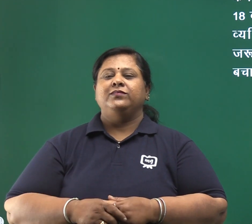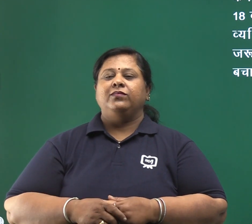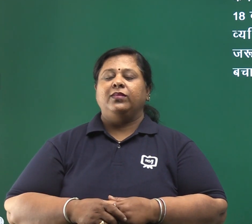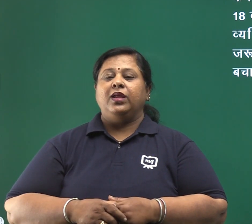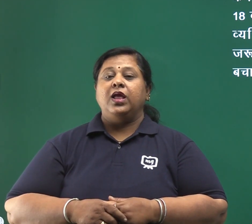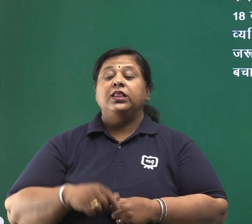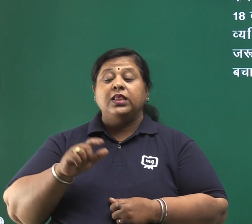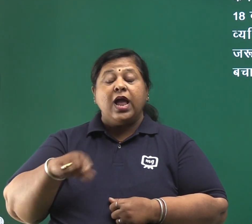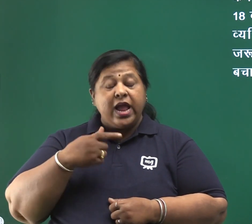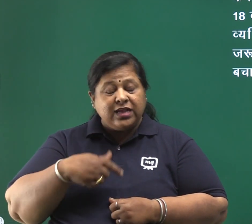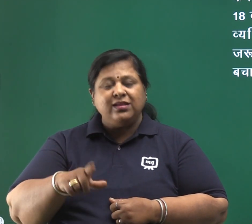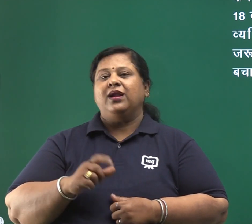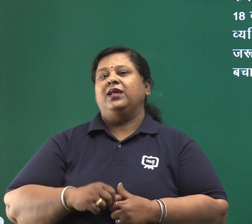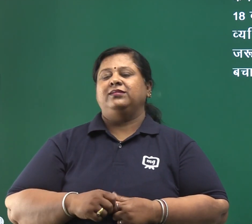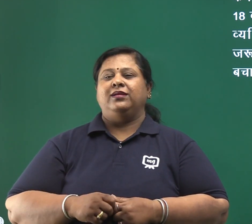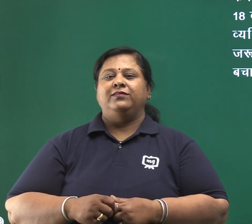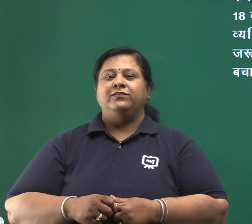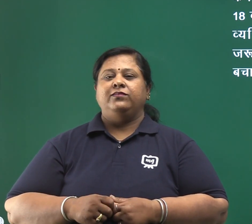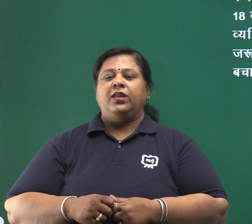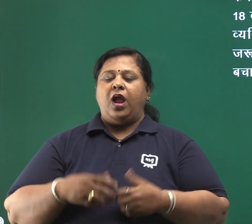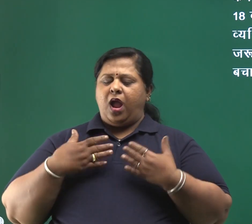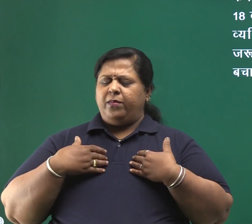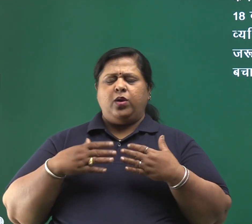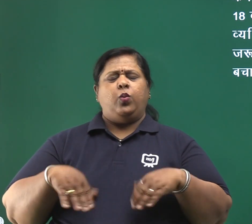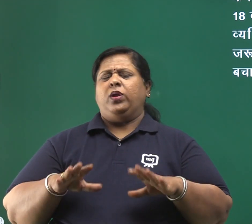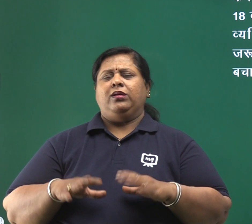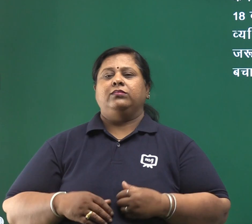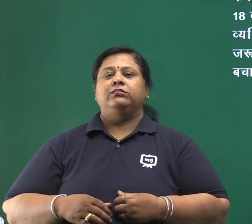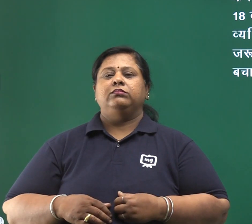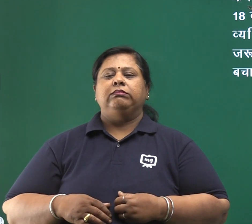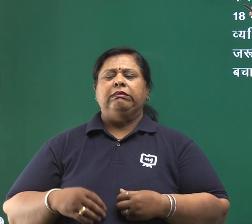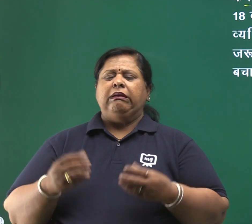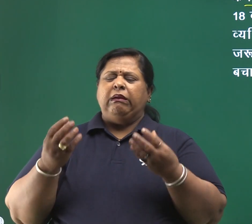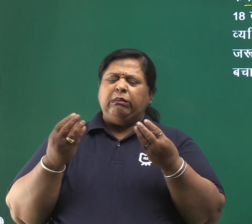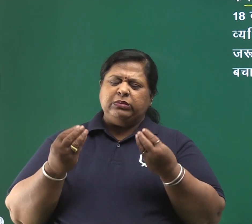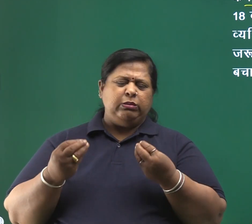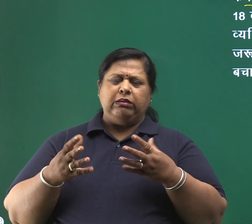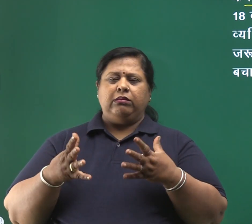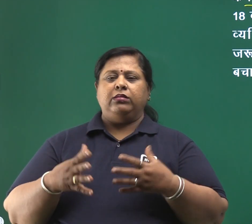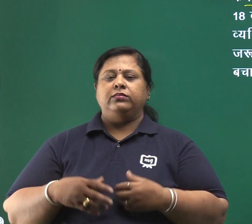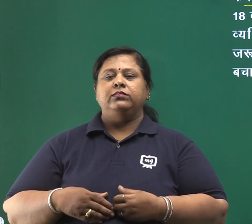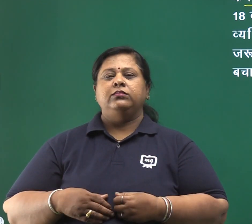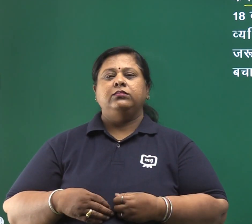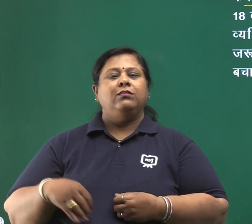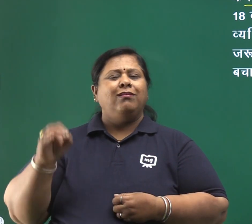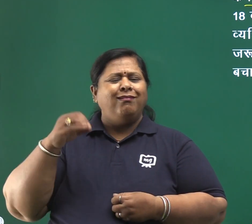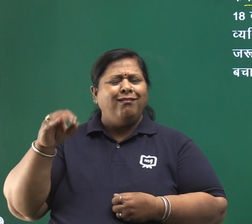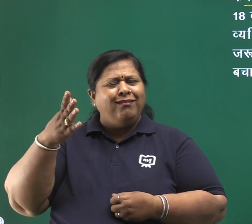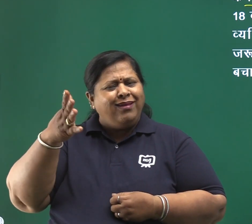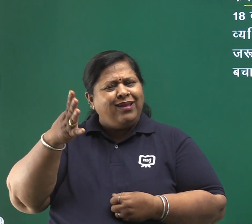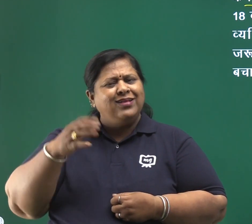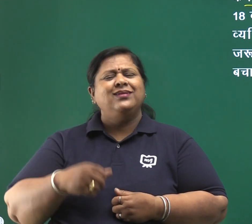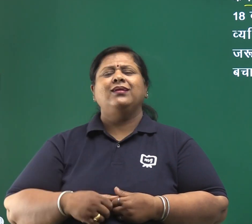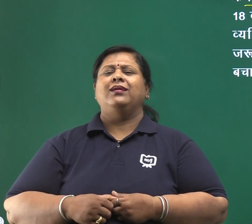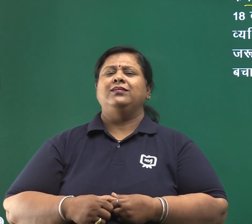तथा ऐसा करने से हमें कोई कमजोरी नहीं आती